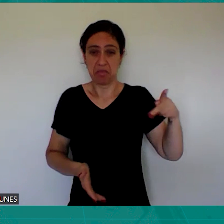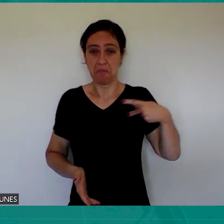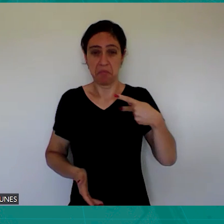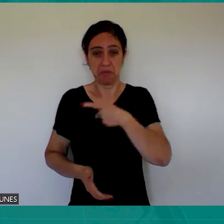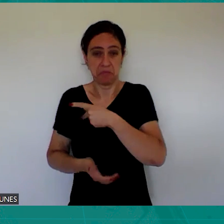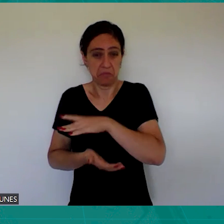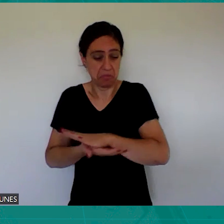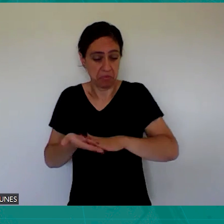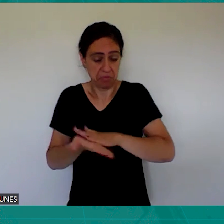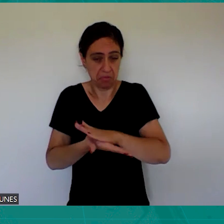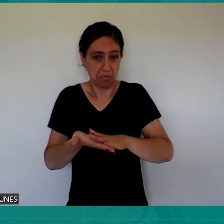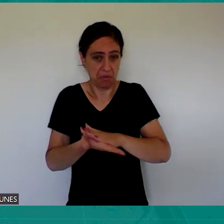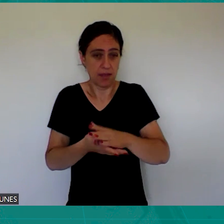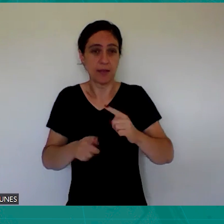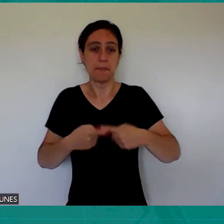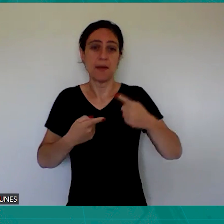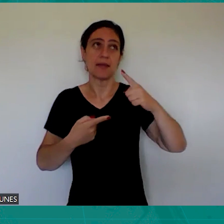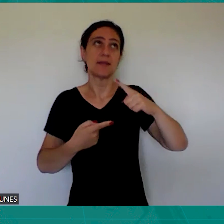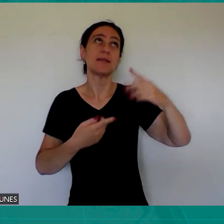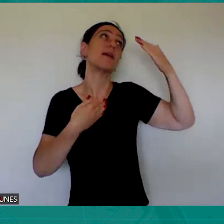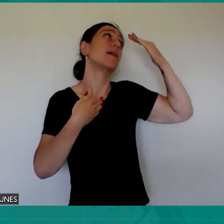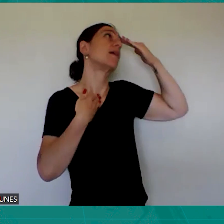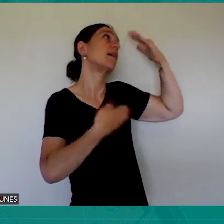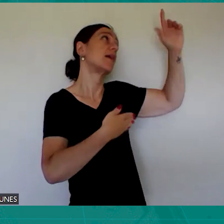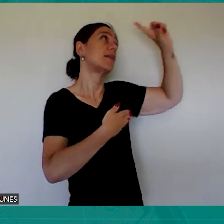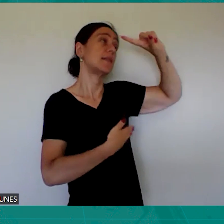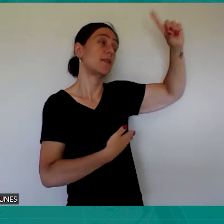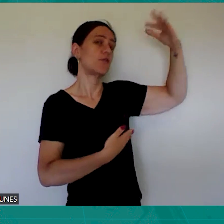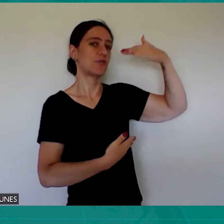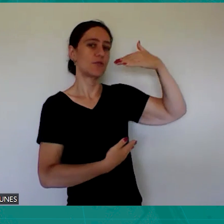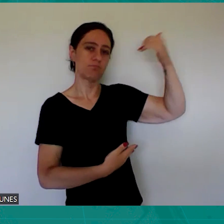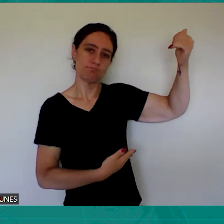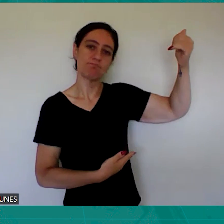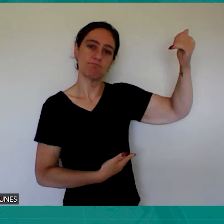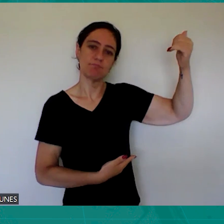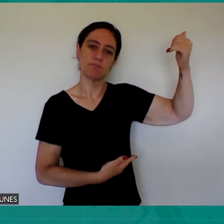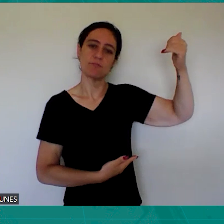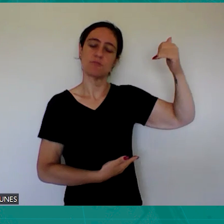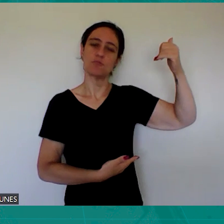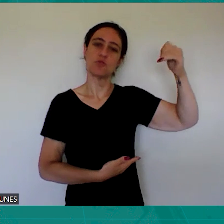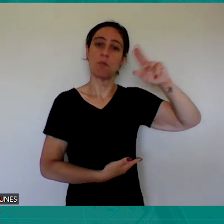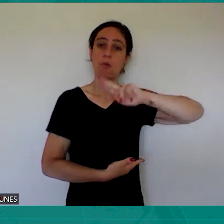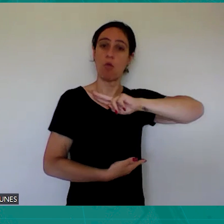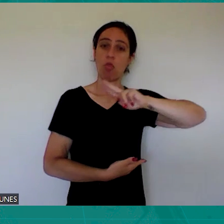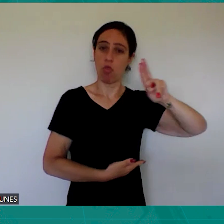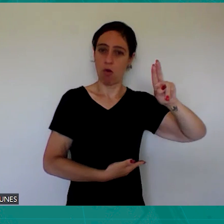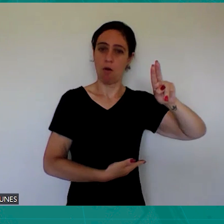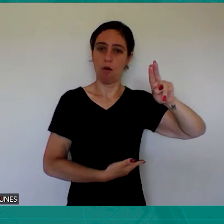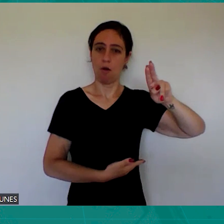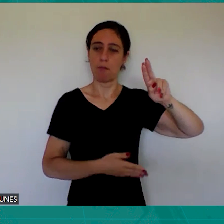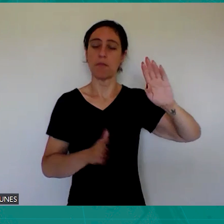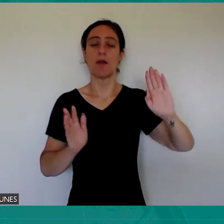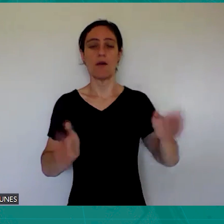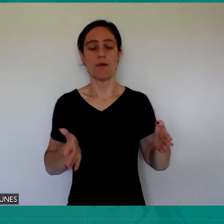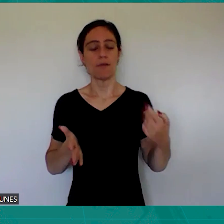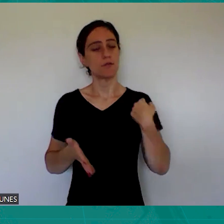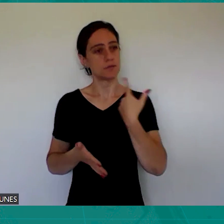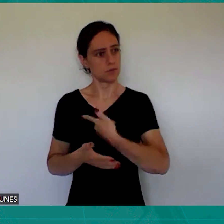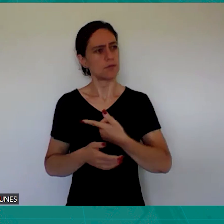Deus o Senhor nos chamou, pelo nome, e nós hoje fazemos parte do seu